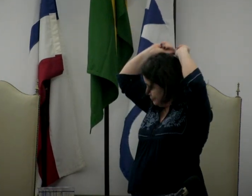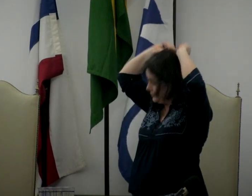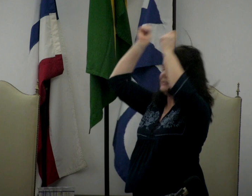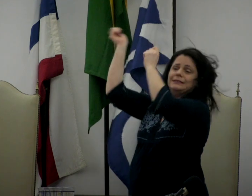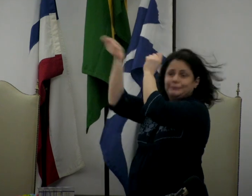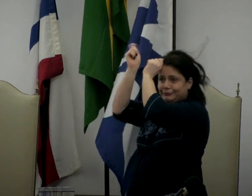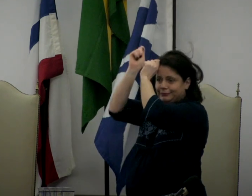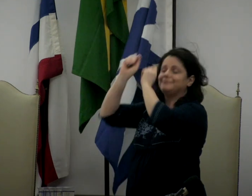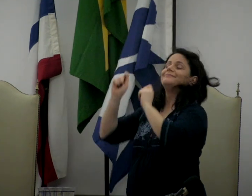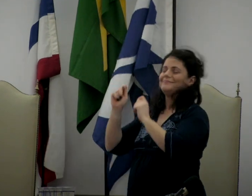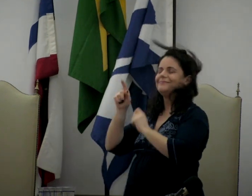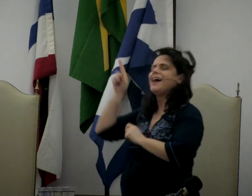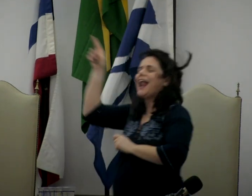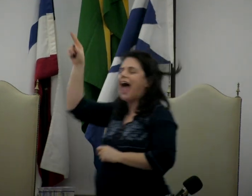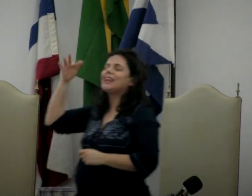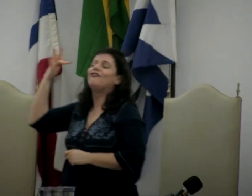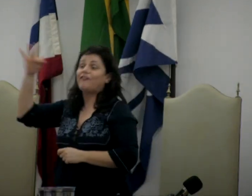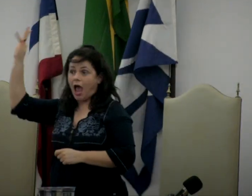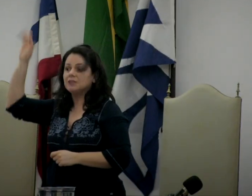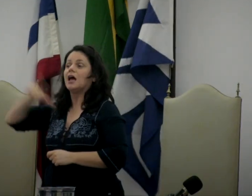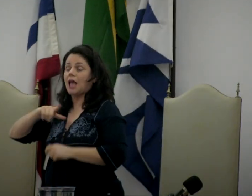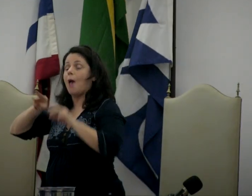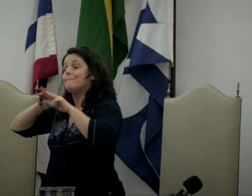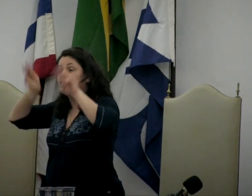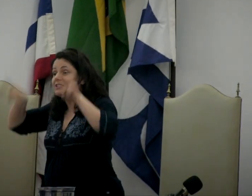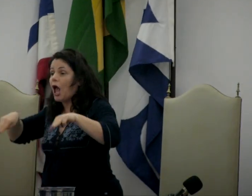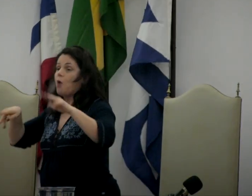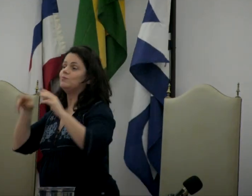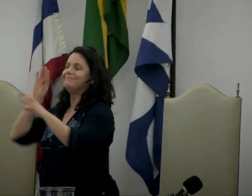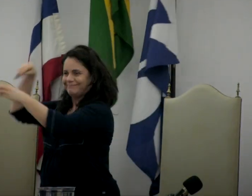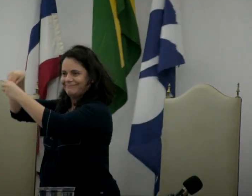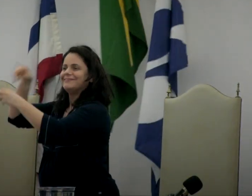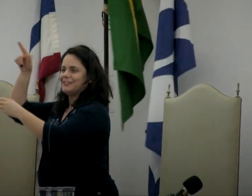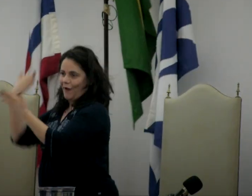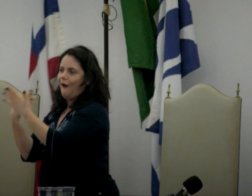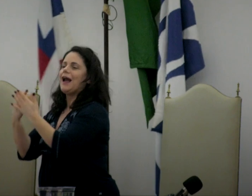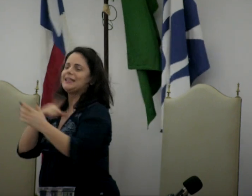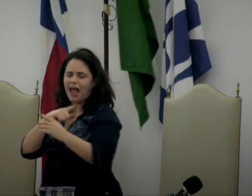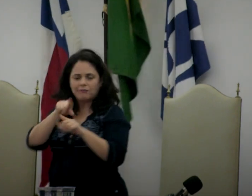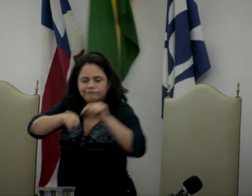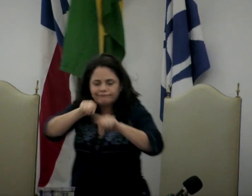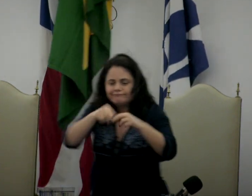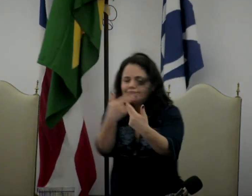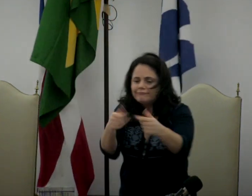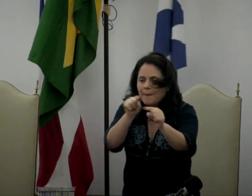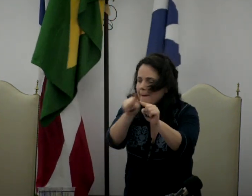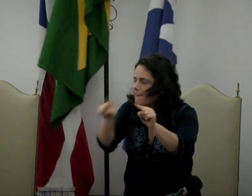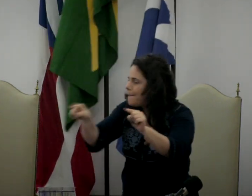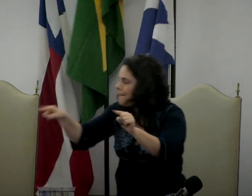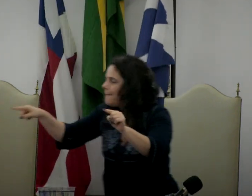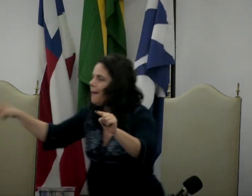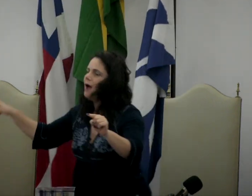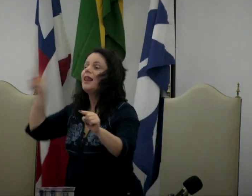Também tentaram por martelinhos. Na França, existe um museu